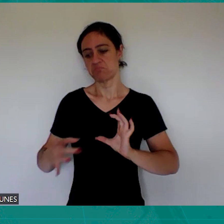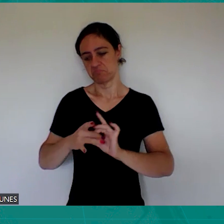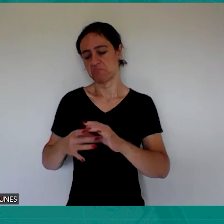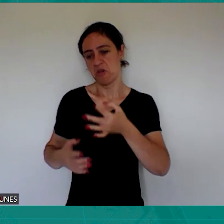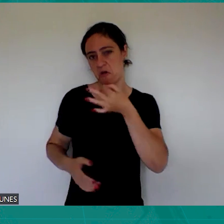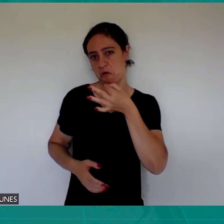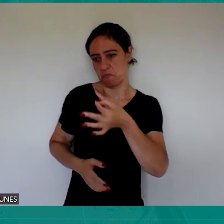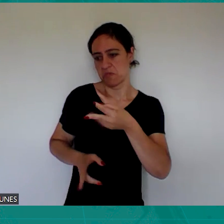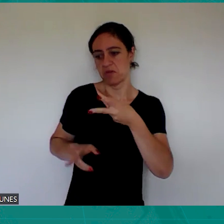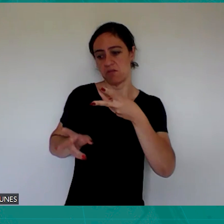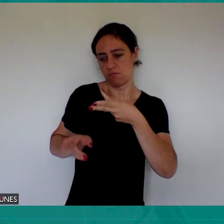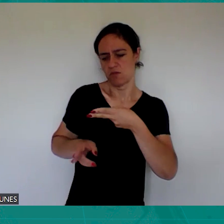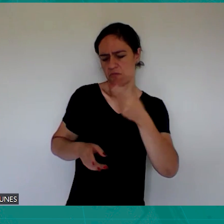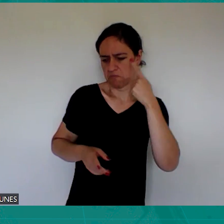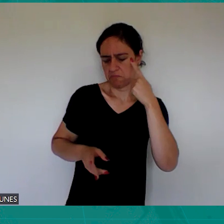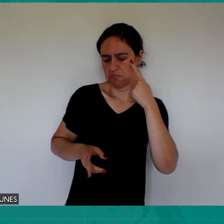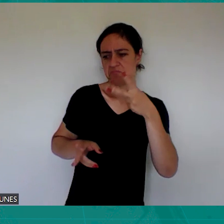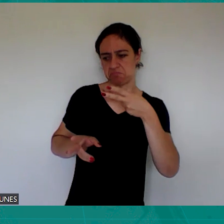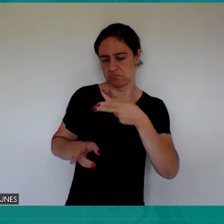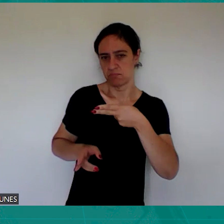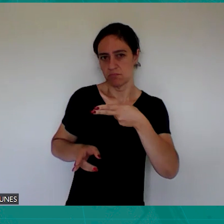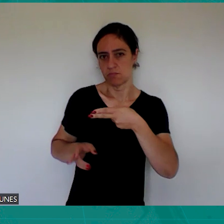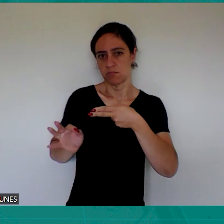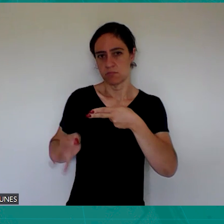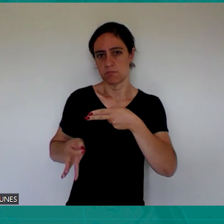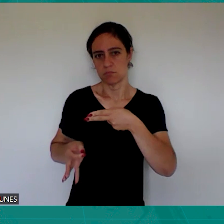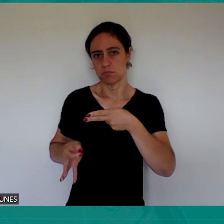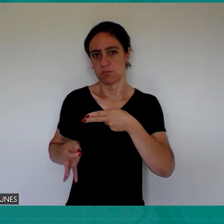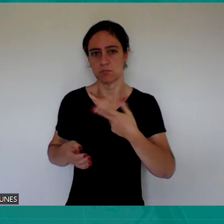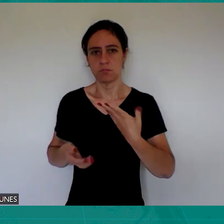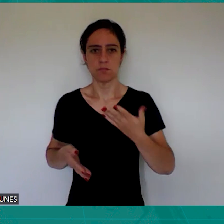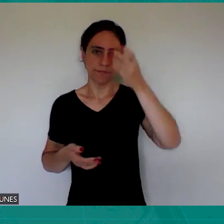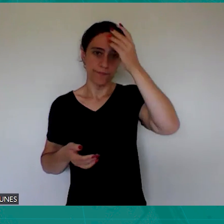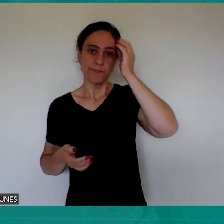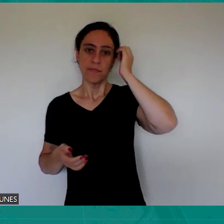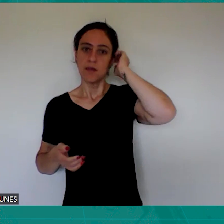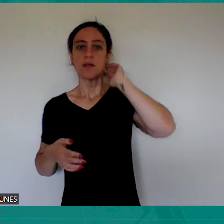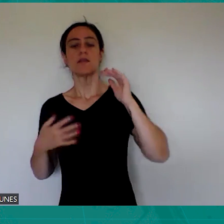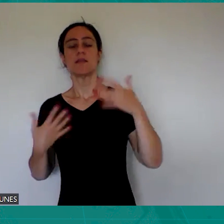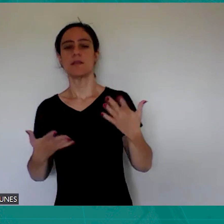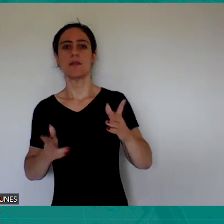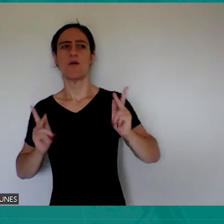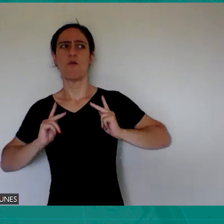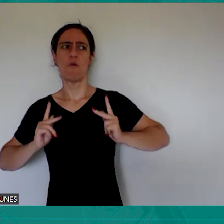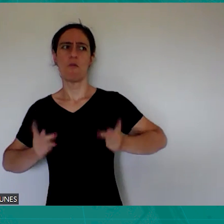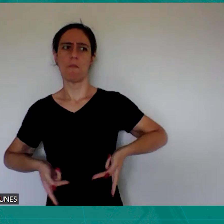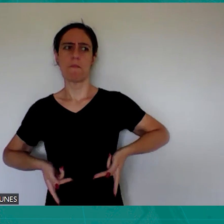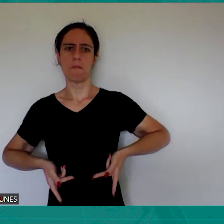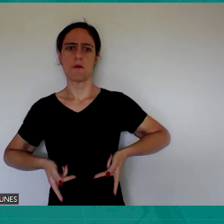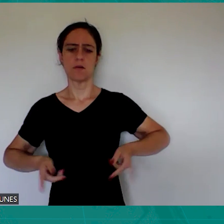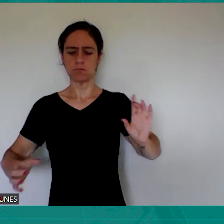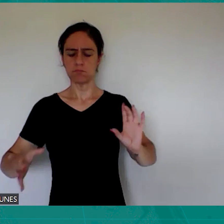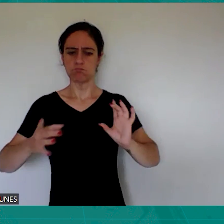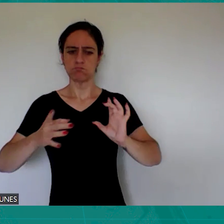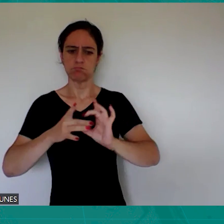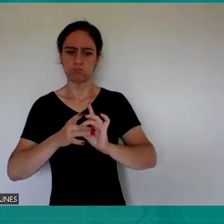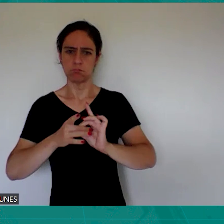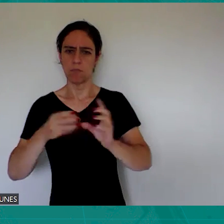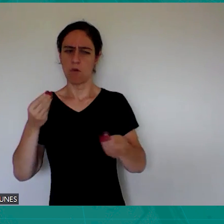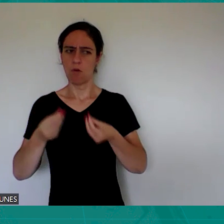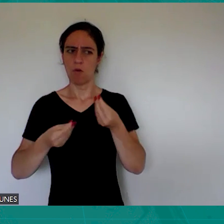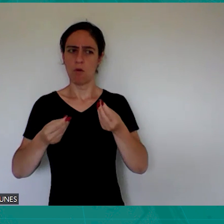mesmo pensamento dele, não é isso? Então, o homem consegue ser um com o outro, no máximo na ideia, né?